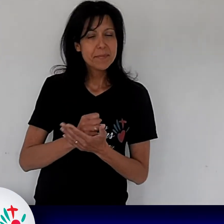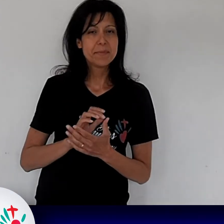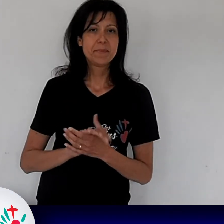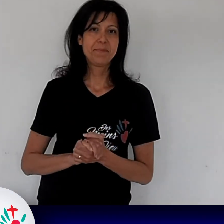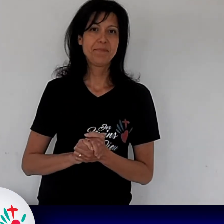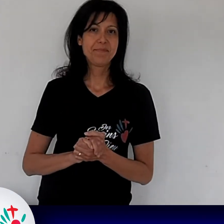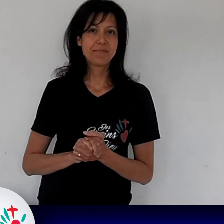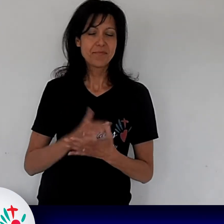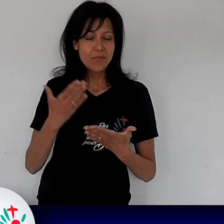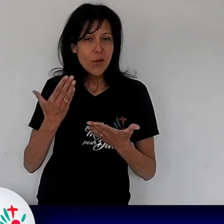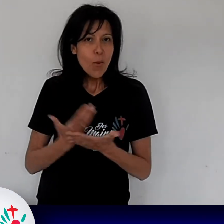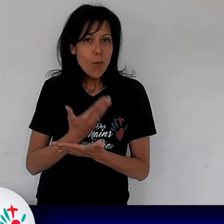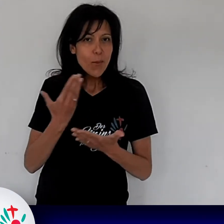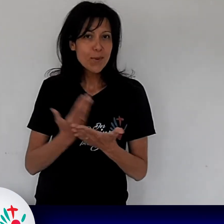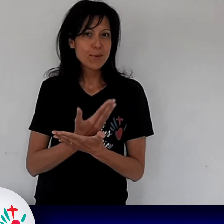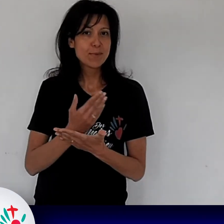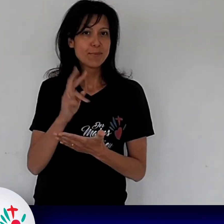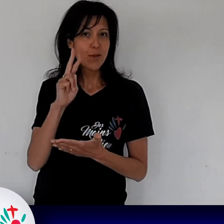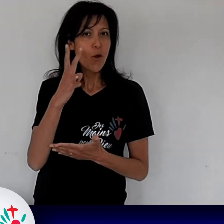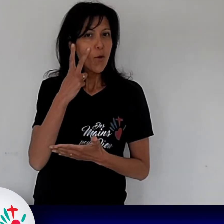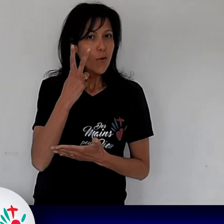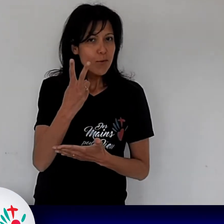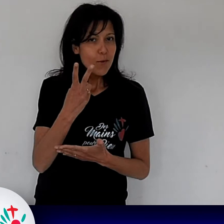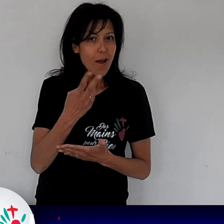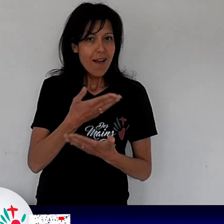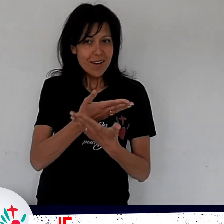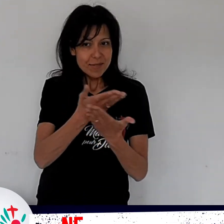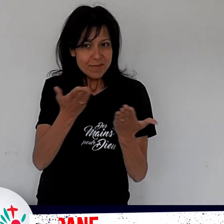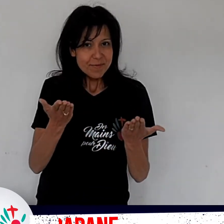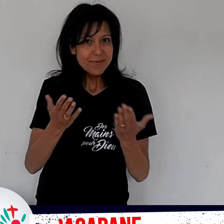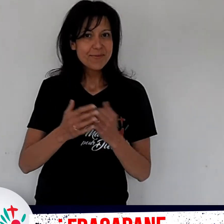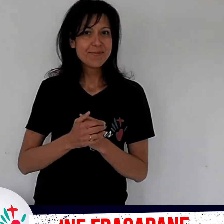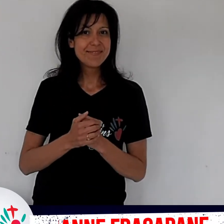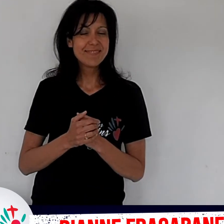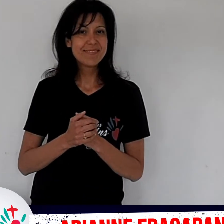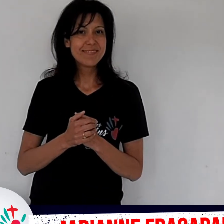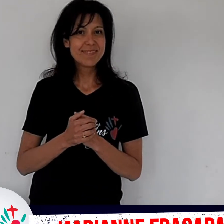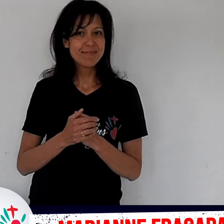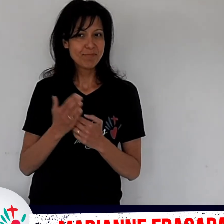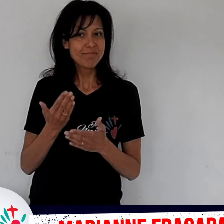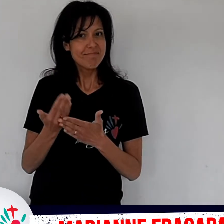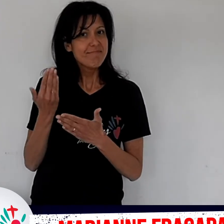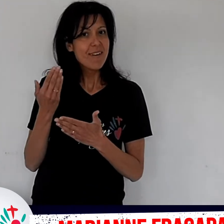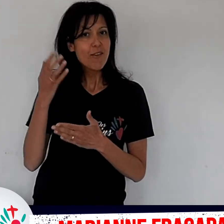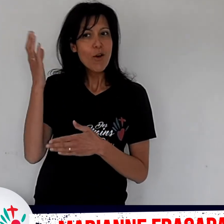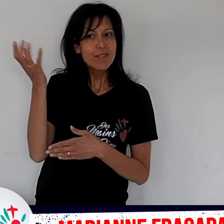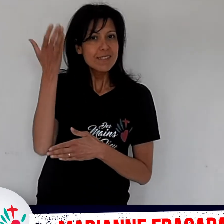Quelle joie de vous revoir ce matin, comme le pasteur Salvatore l'a dit.